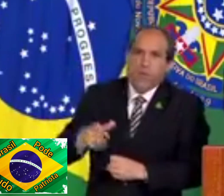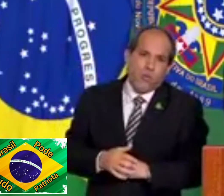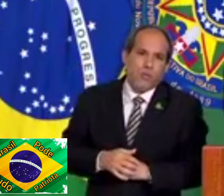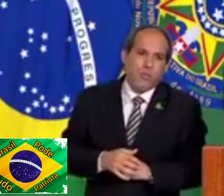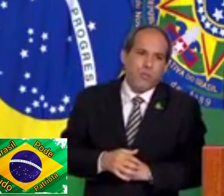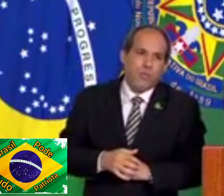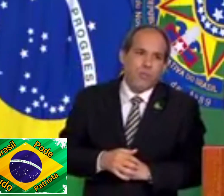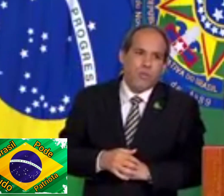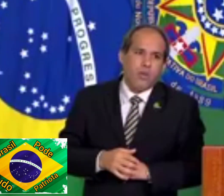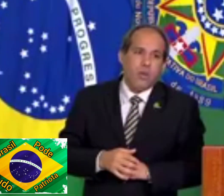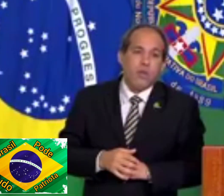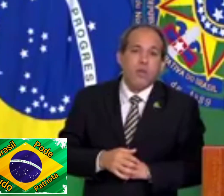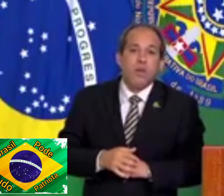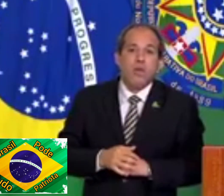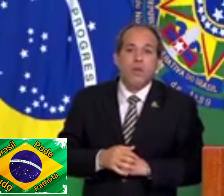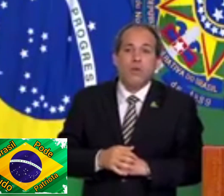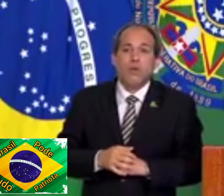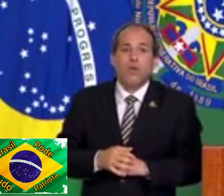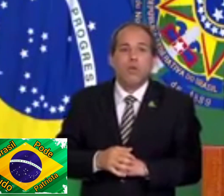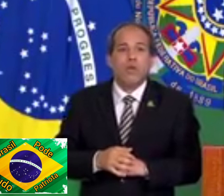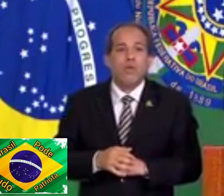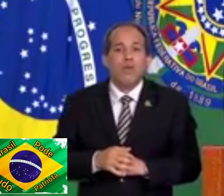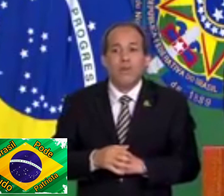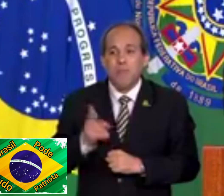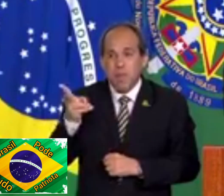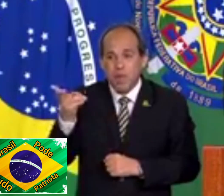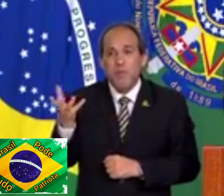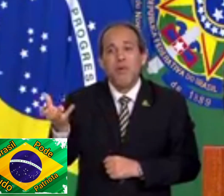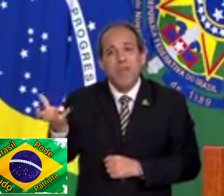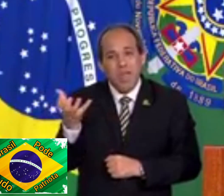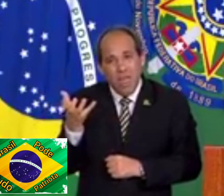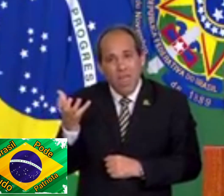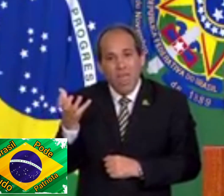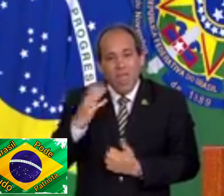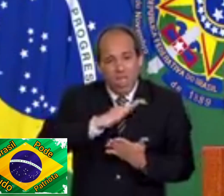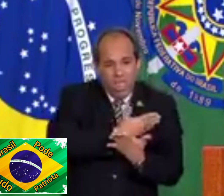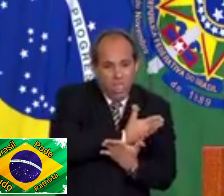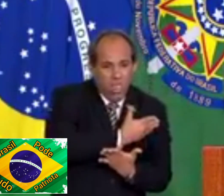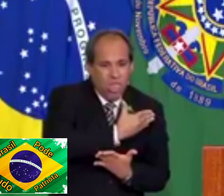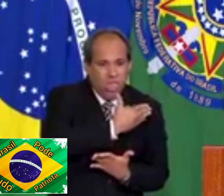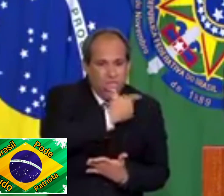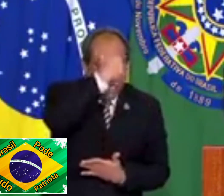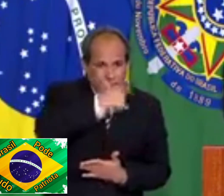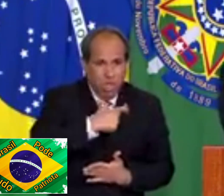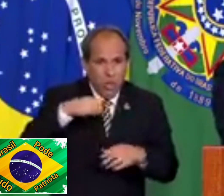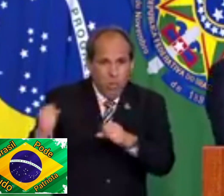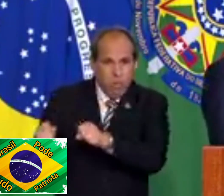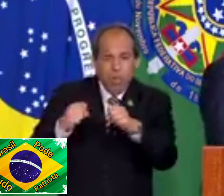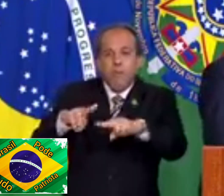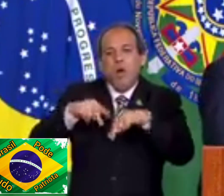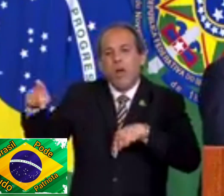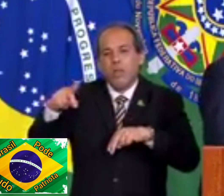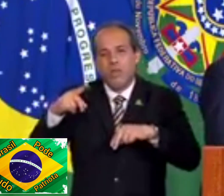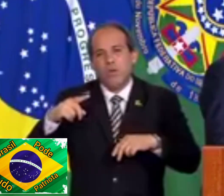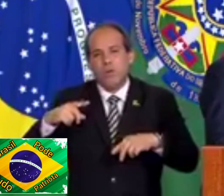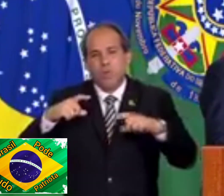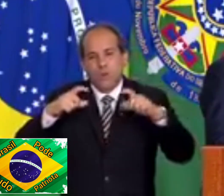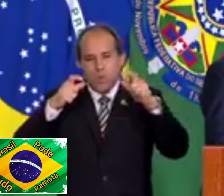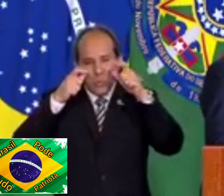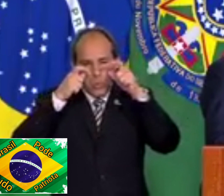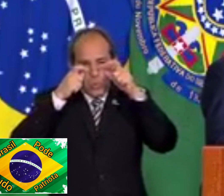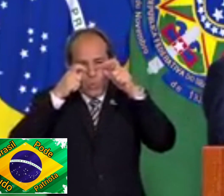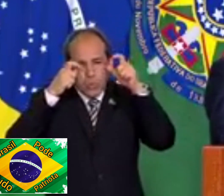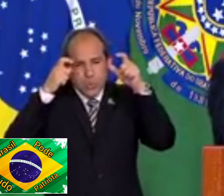que desejam a cadeira do poder por ambição, bem como, Paulo Guedes, o interesse de